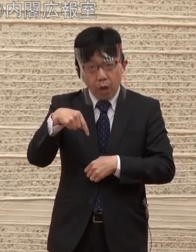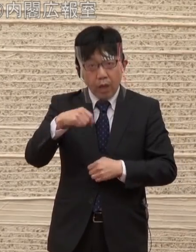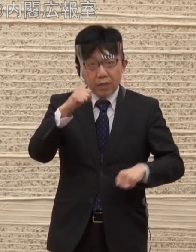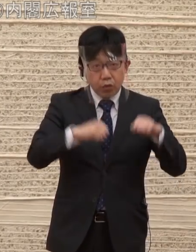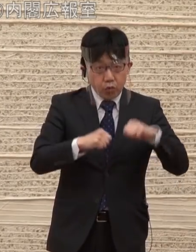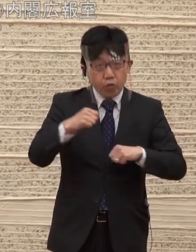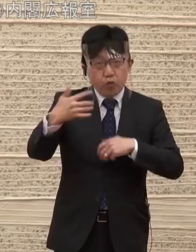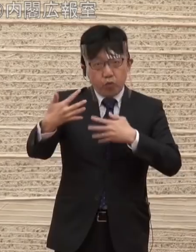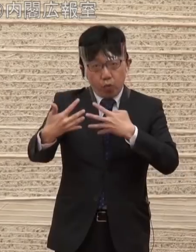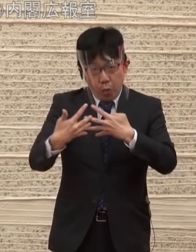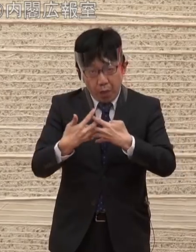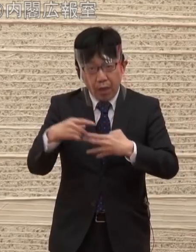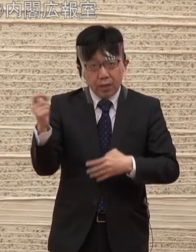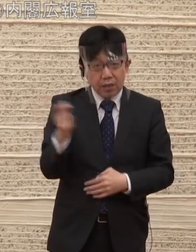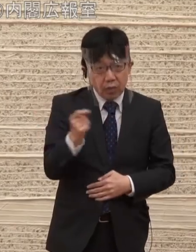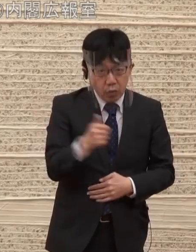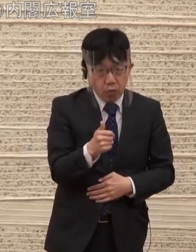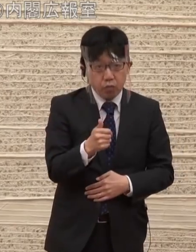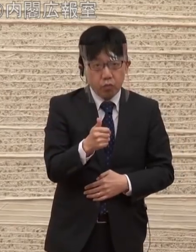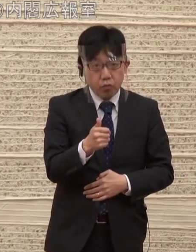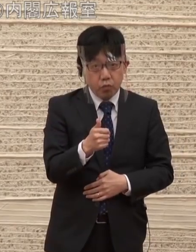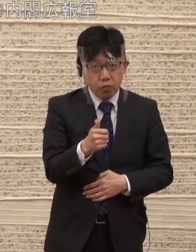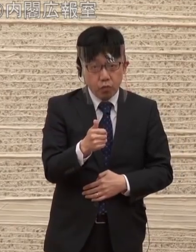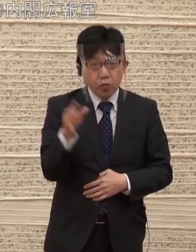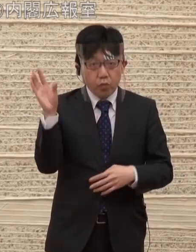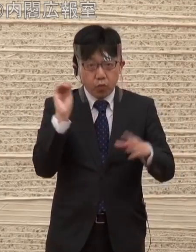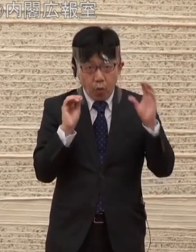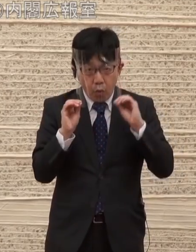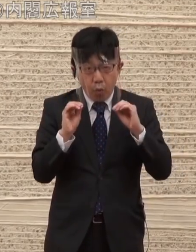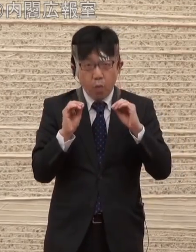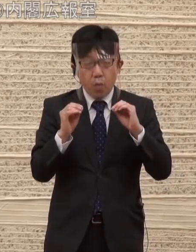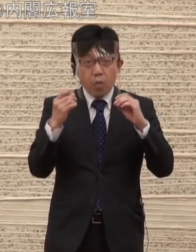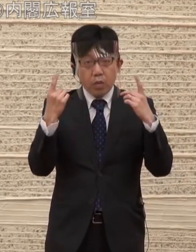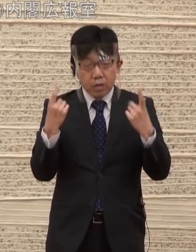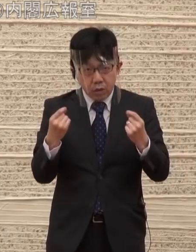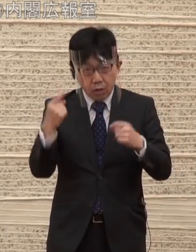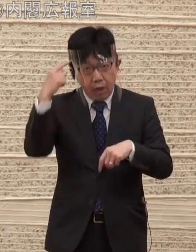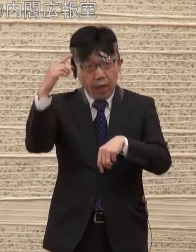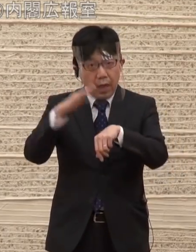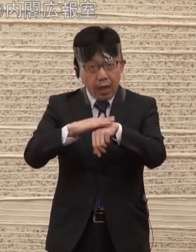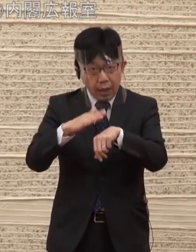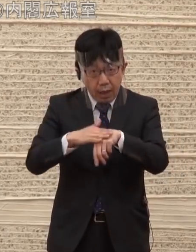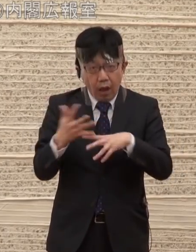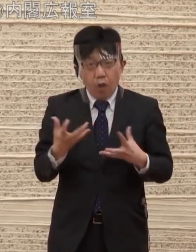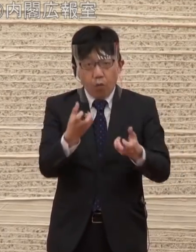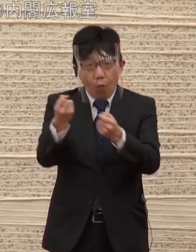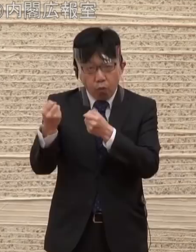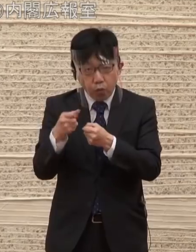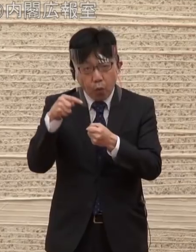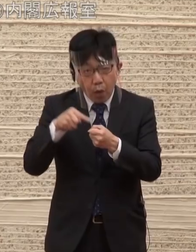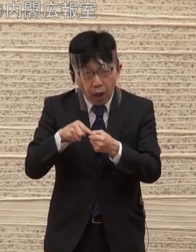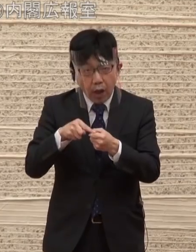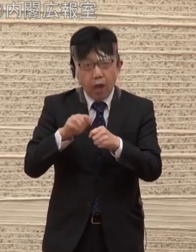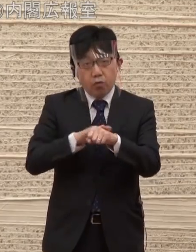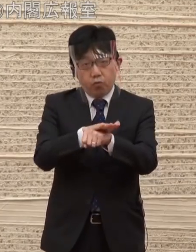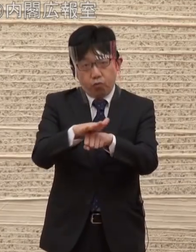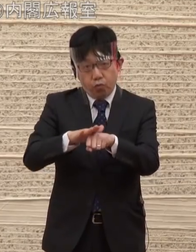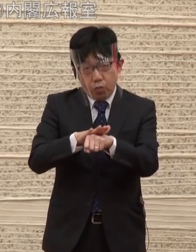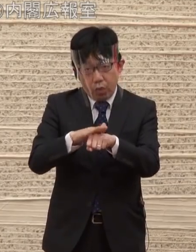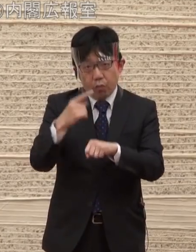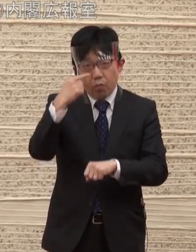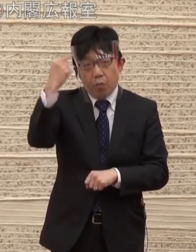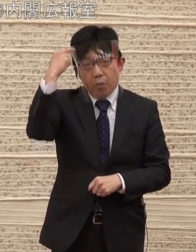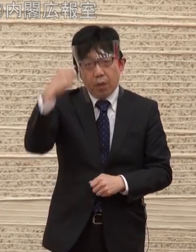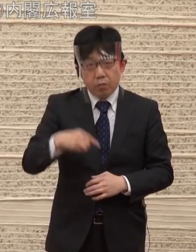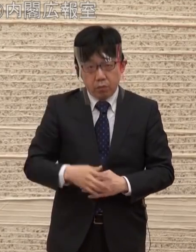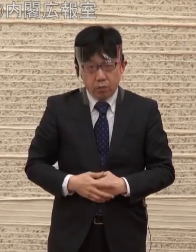透明じんそうな形て情報や知見が共有されることが重要であるということだ